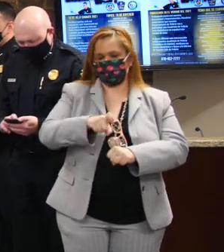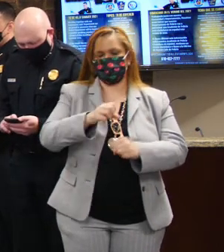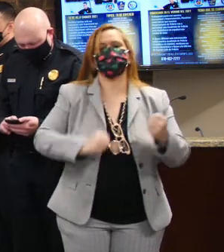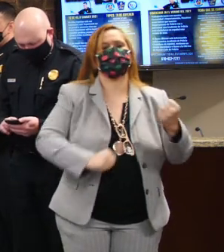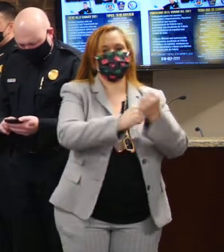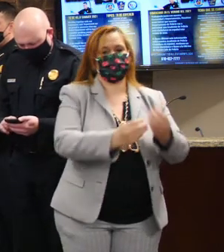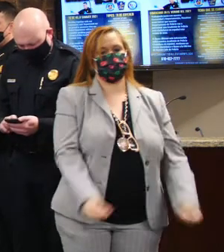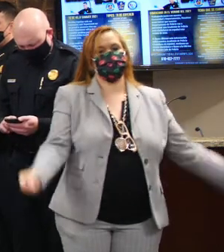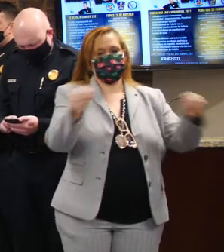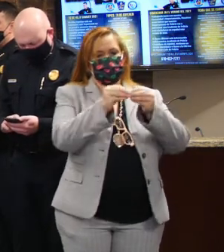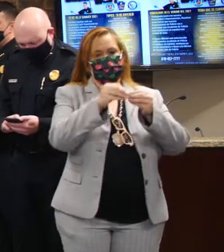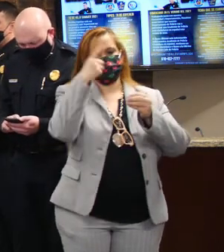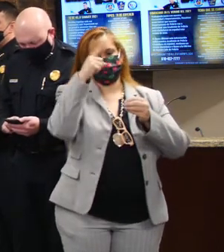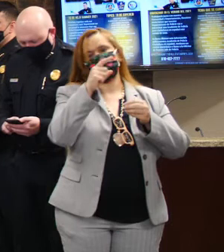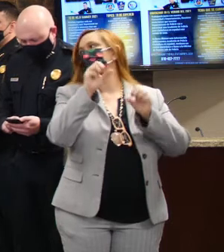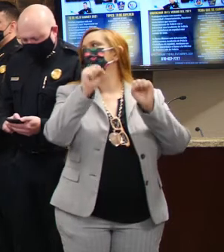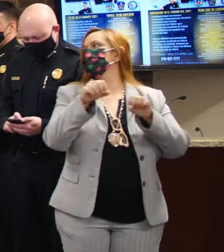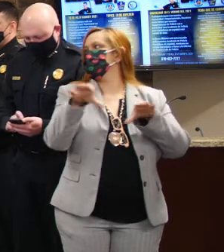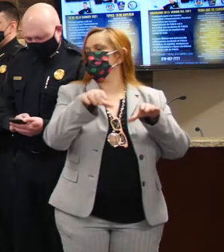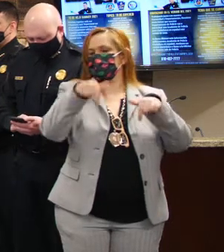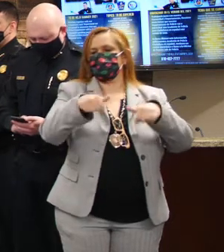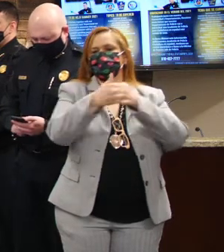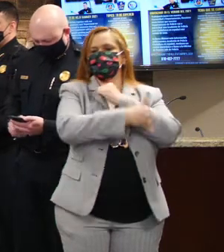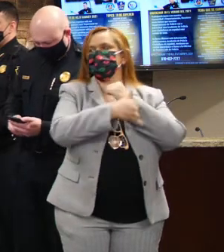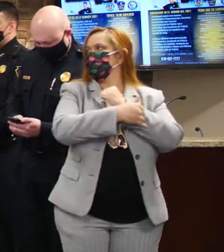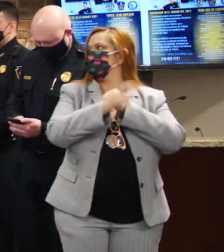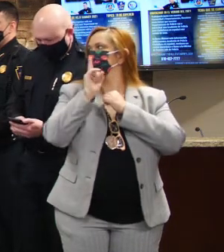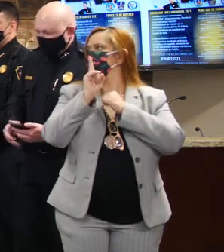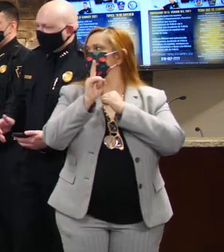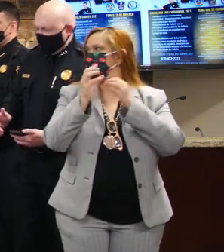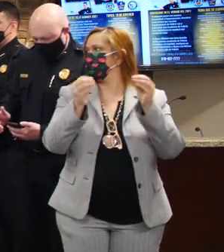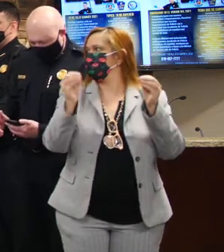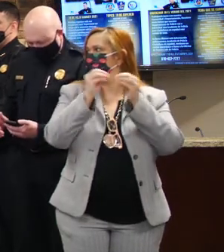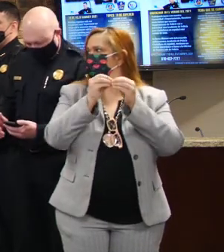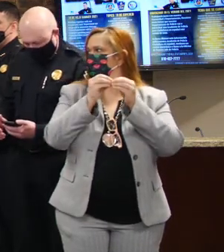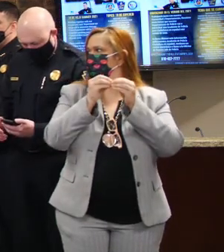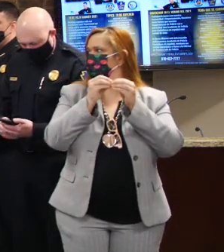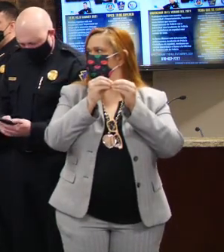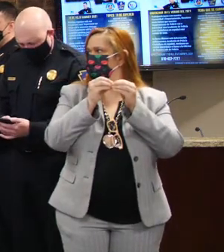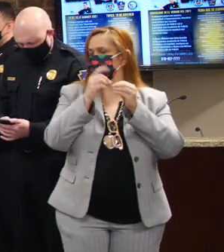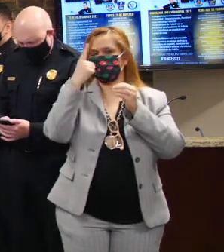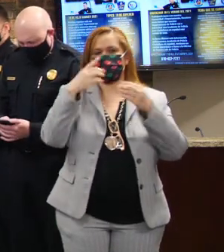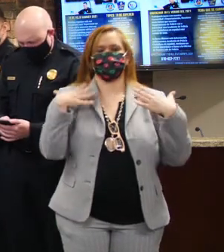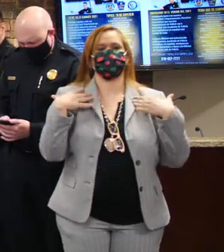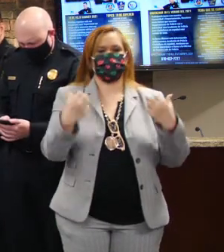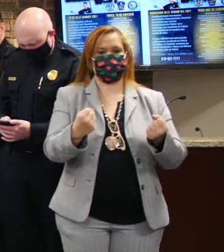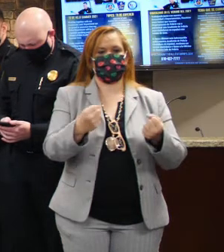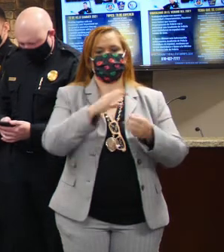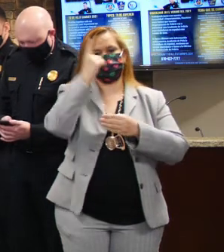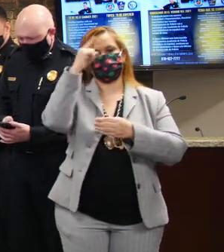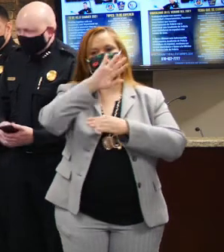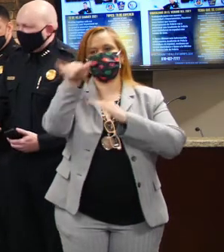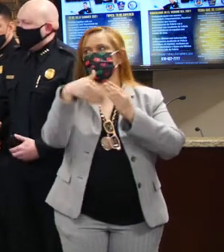para eliminar el crimen y tener una ciudad que sea más servicial, pero a la misma vez más saludable para todos.